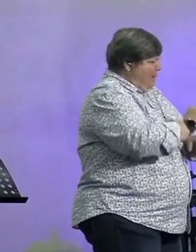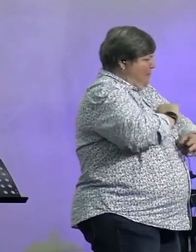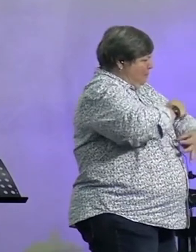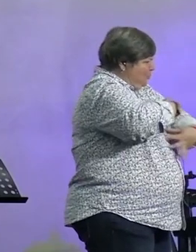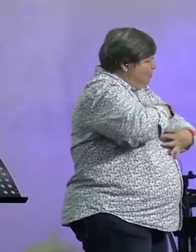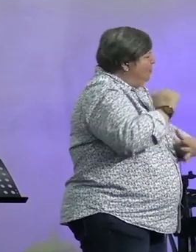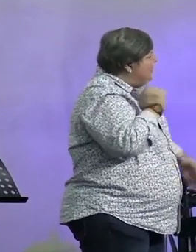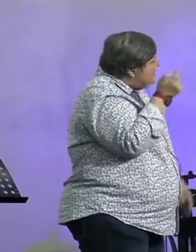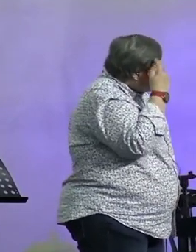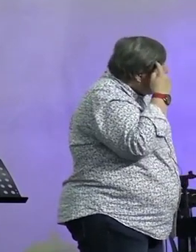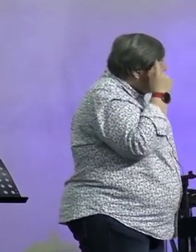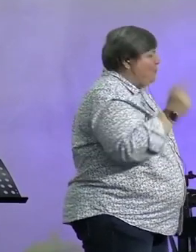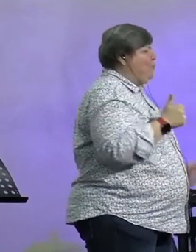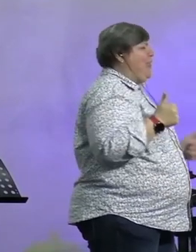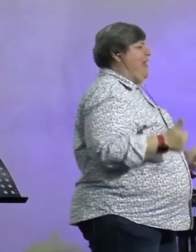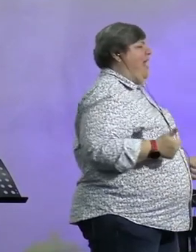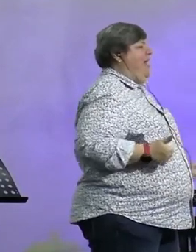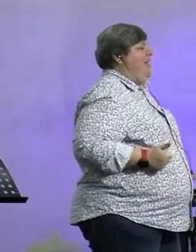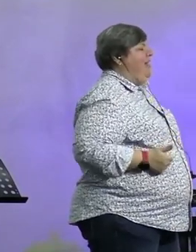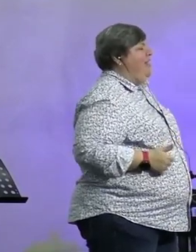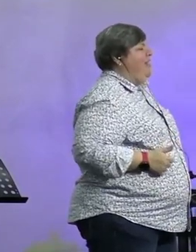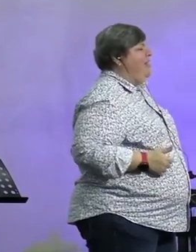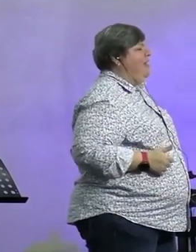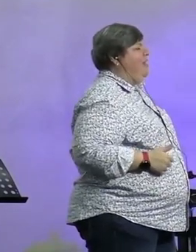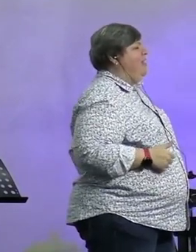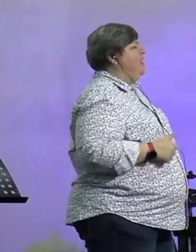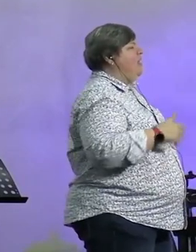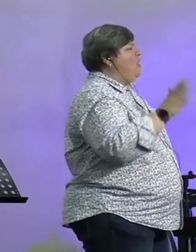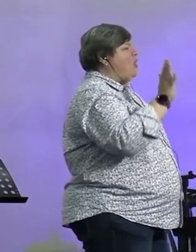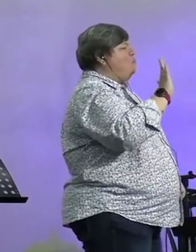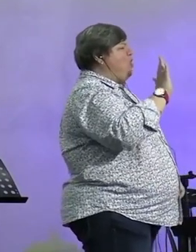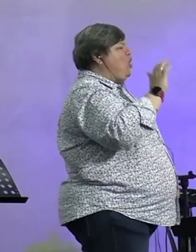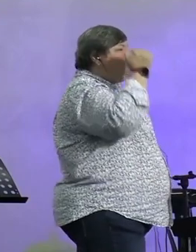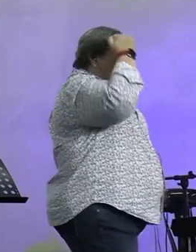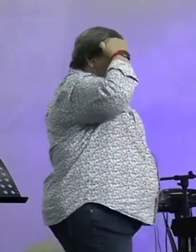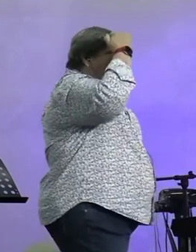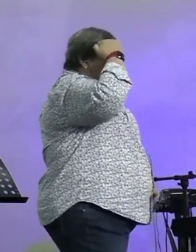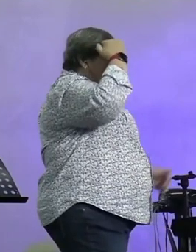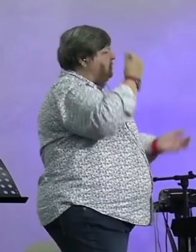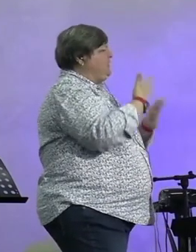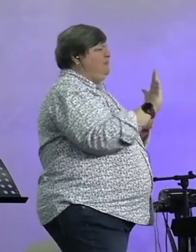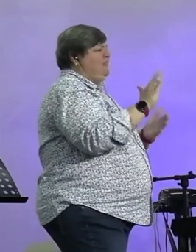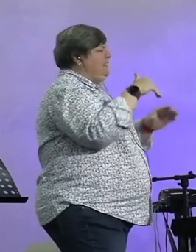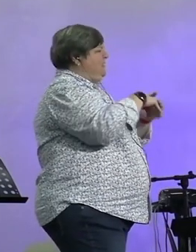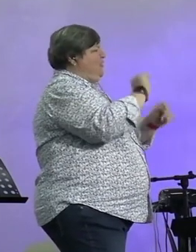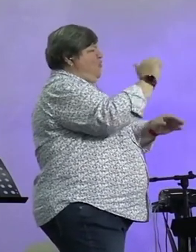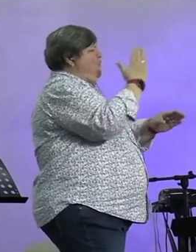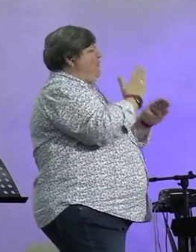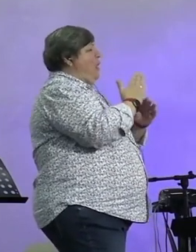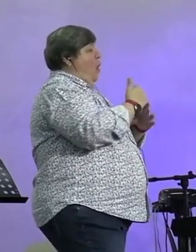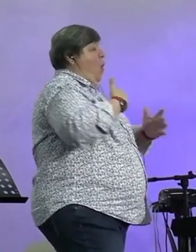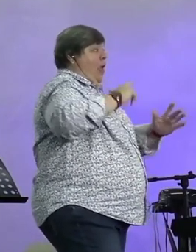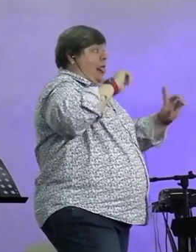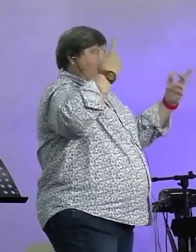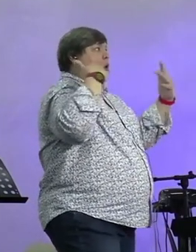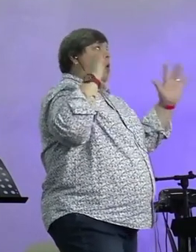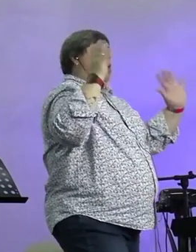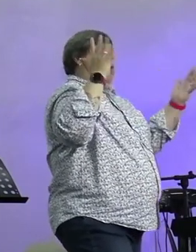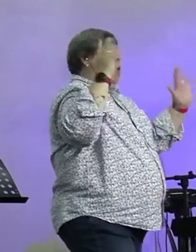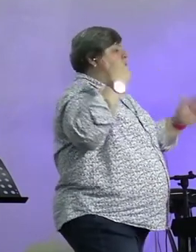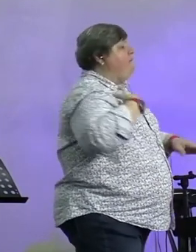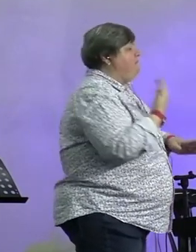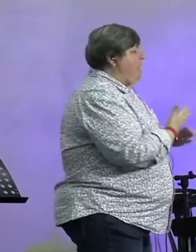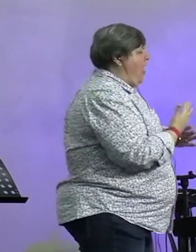teenoor my werk. Ek kan nie, vergewe die Afrikaanse woord lousy, maar ek kan nie 'n lousy houding hê teenoor my werk, maar ek sê ek loof en prys die Here nie. Ek moet 'n